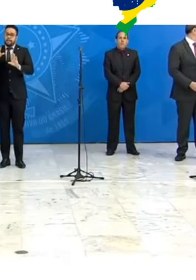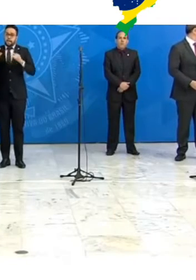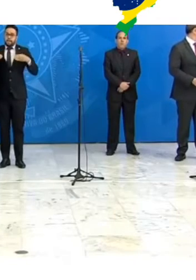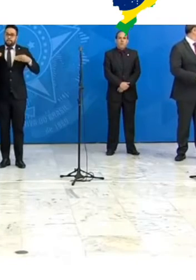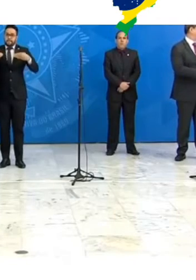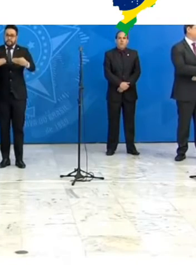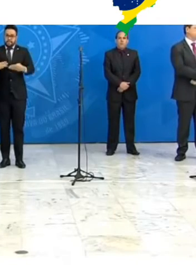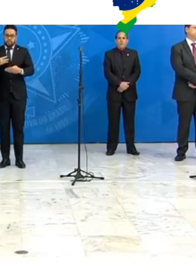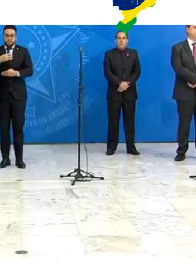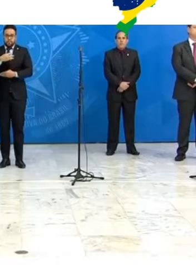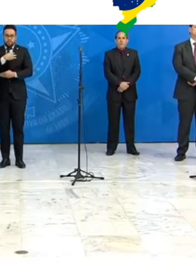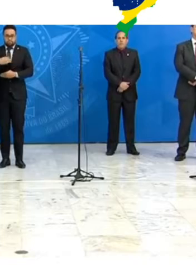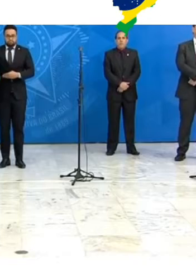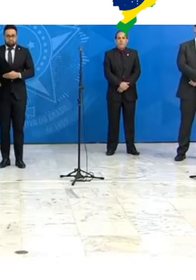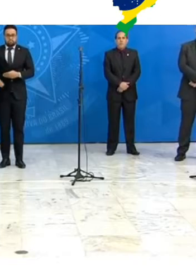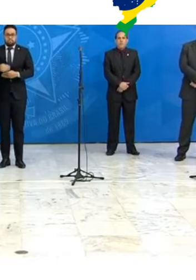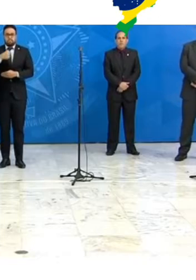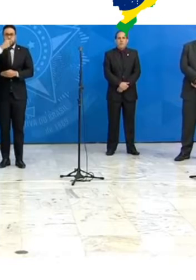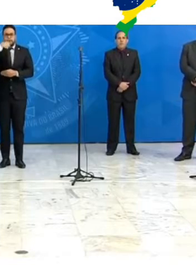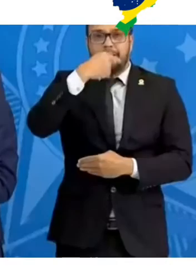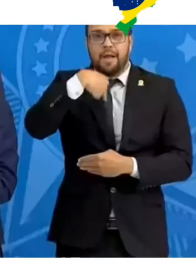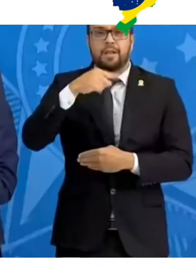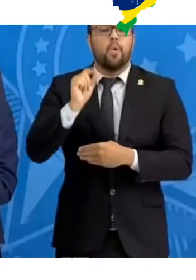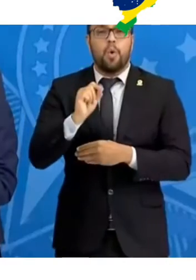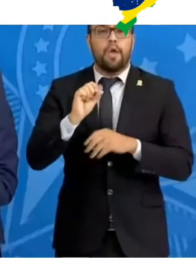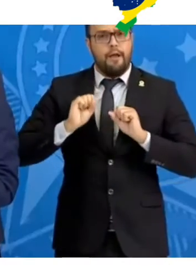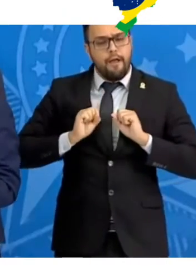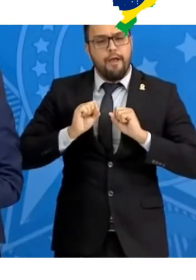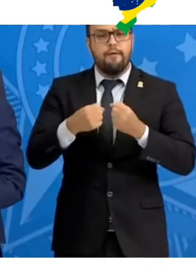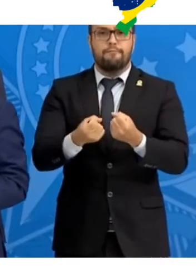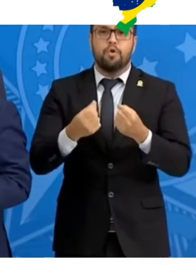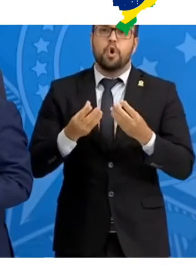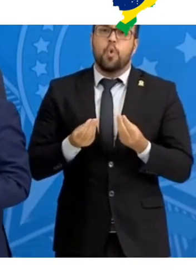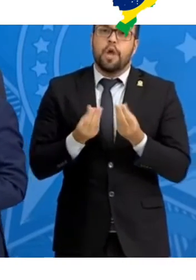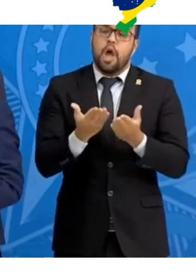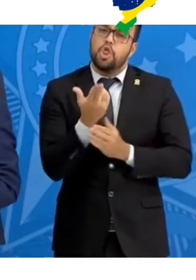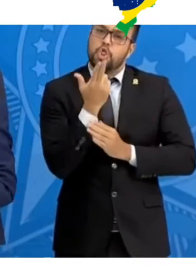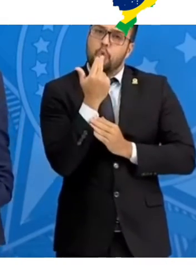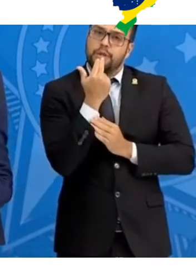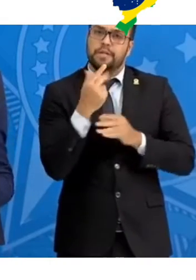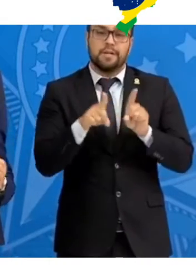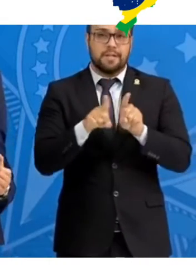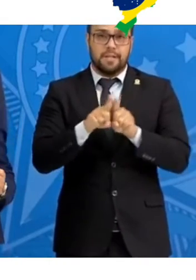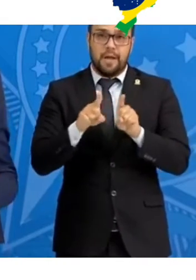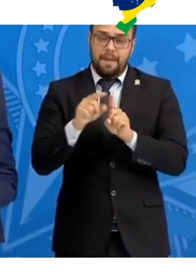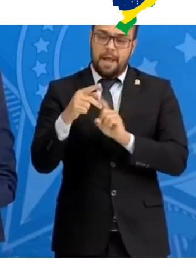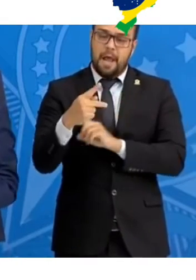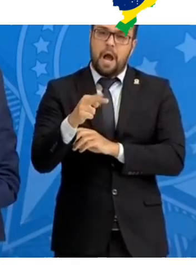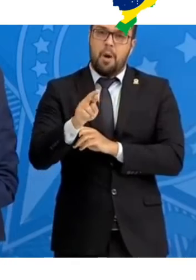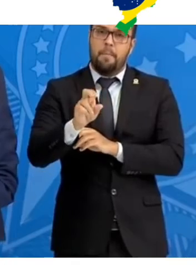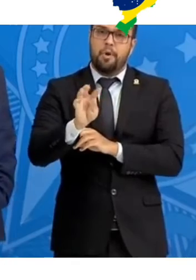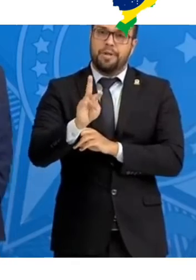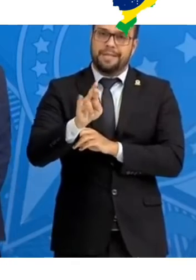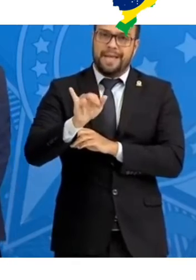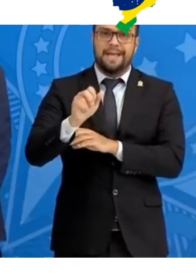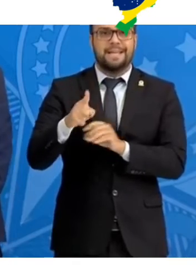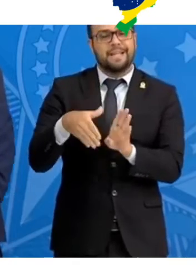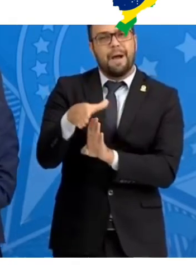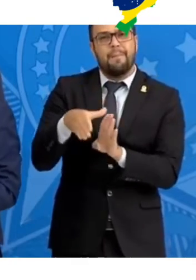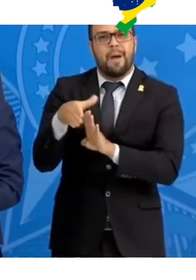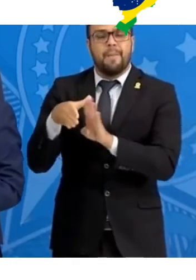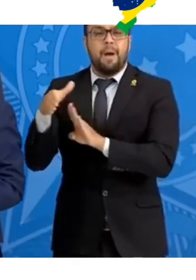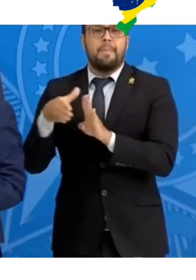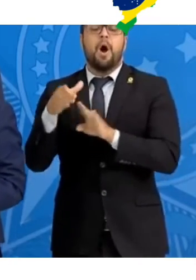trabalhando num reforço nutricional e proteico para os idosos, que nós vamos anunciar brevemente. Nós estamos